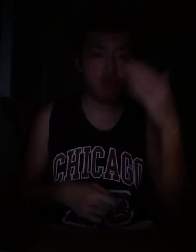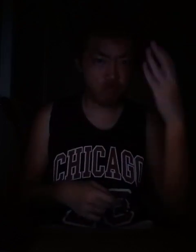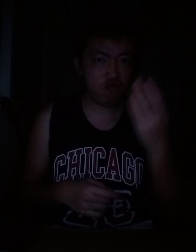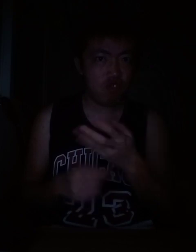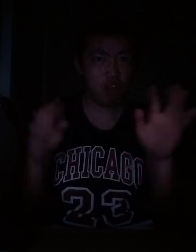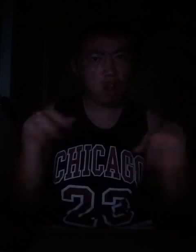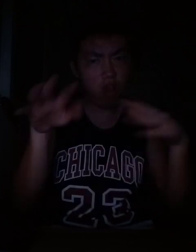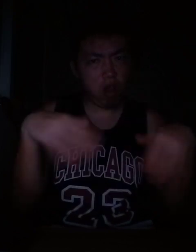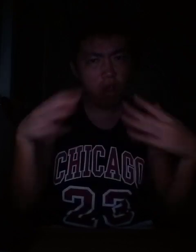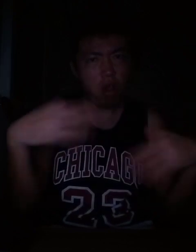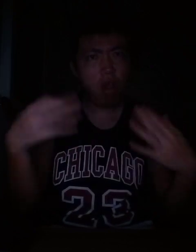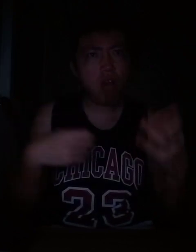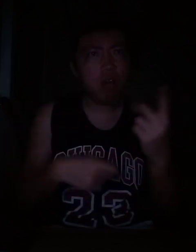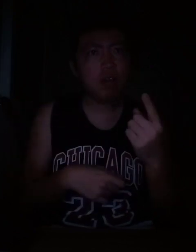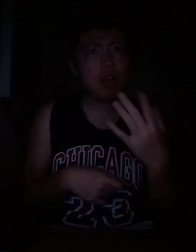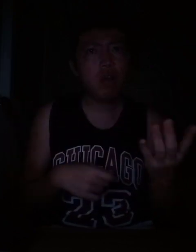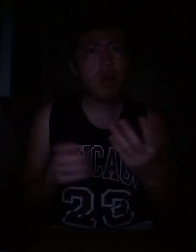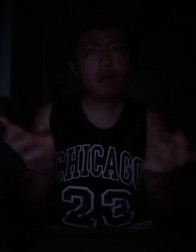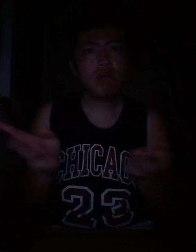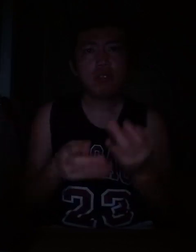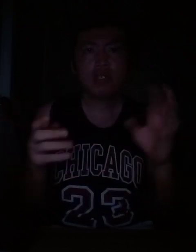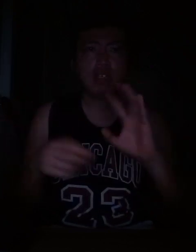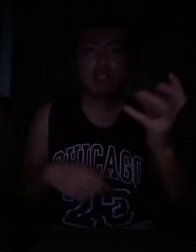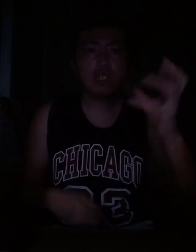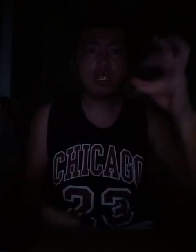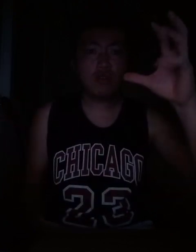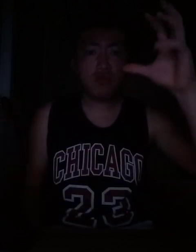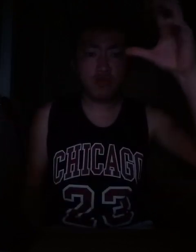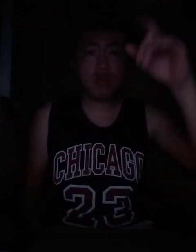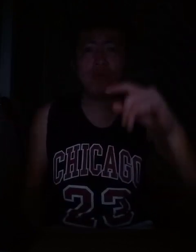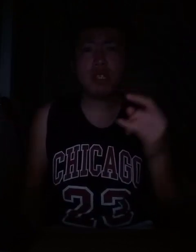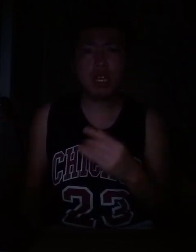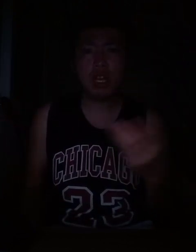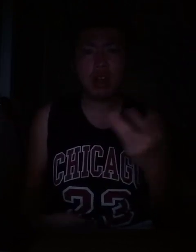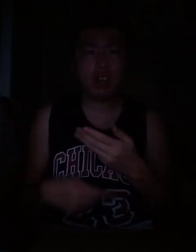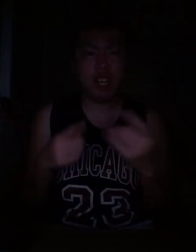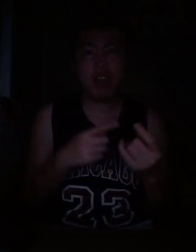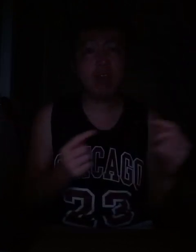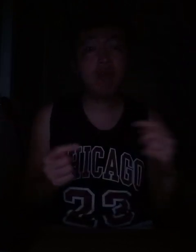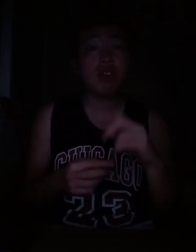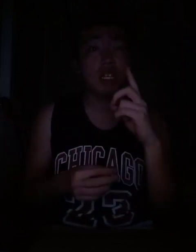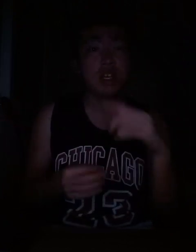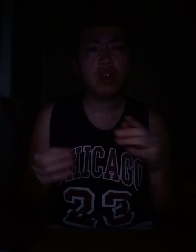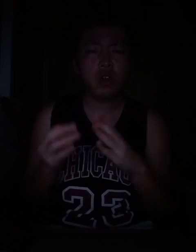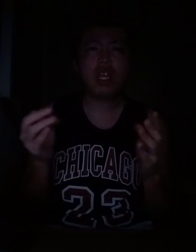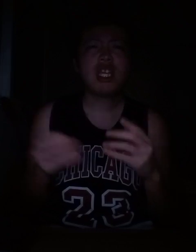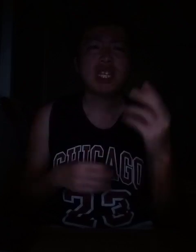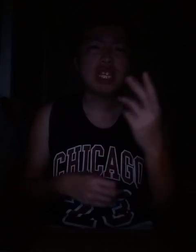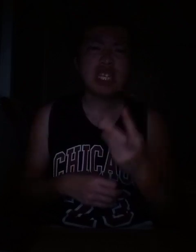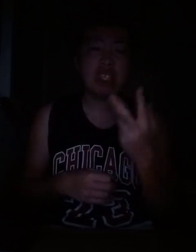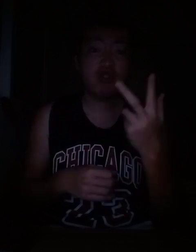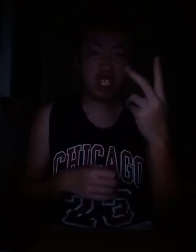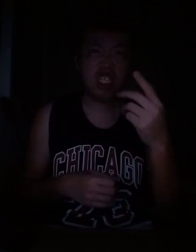반경이 350km에 달하는 태풍 카눈의 북상에 대비해 위기 경보 수준을 경계에서 최고 수준인 심각 단계로